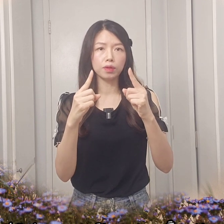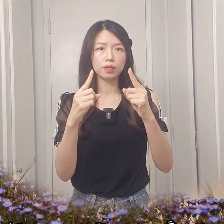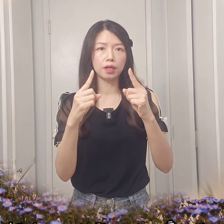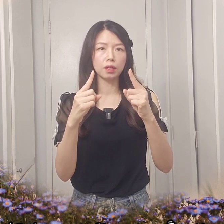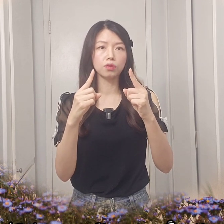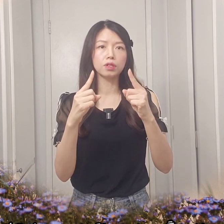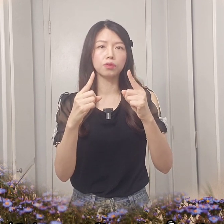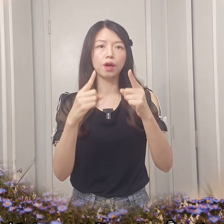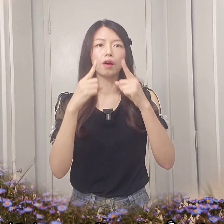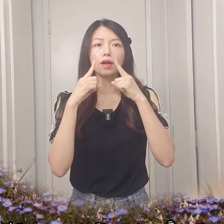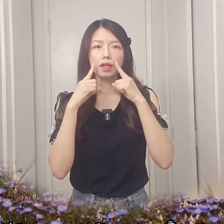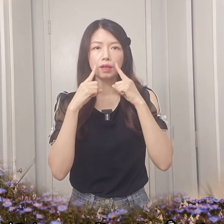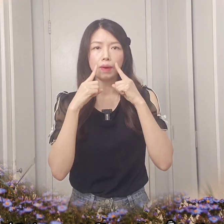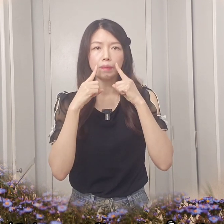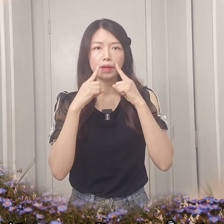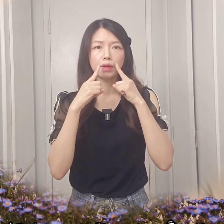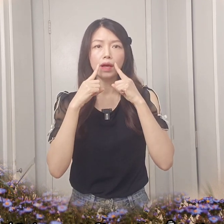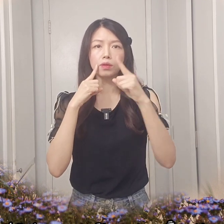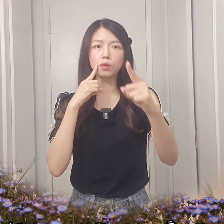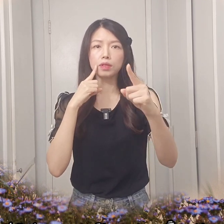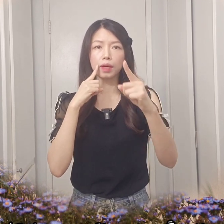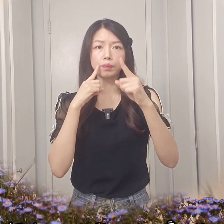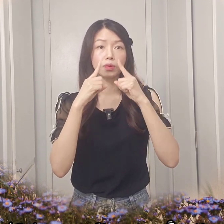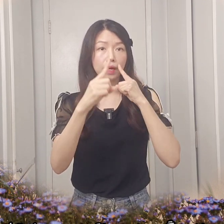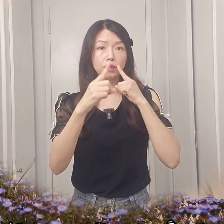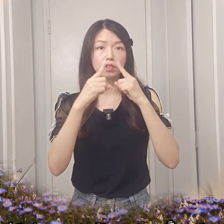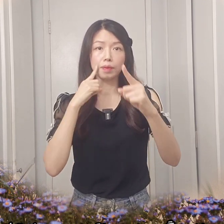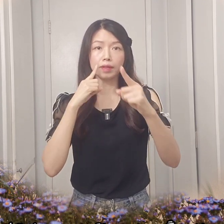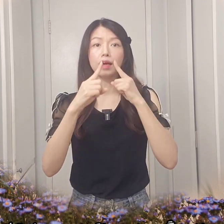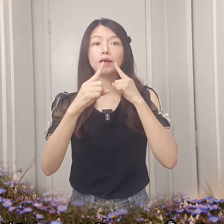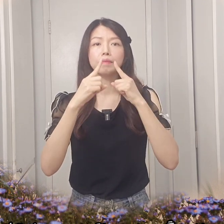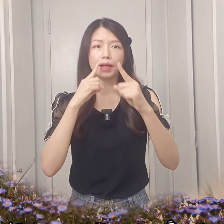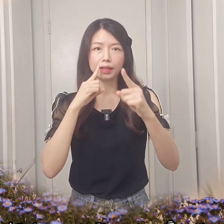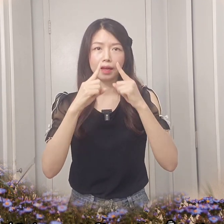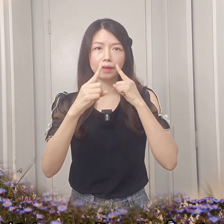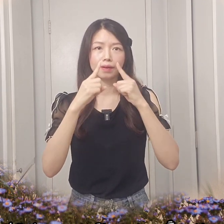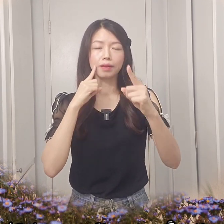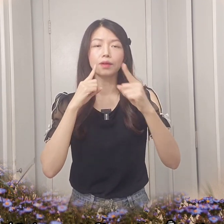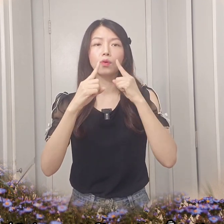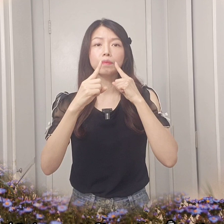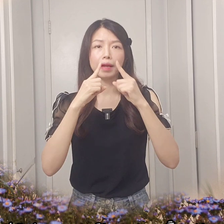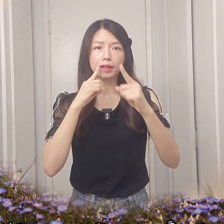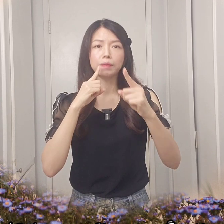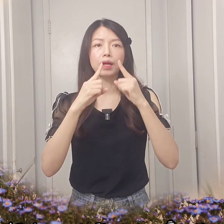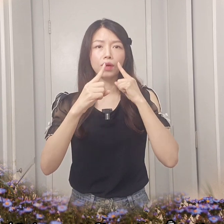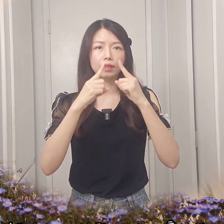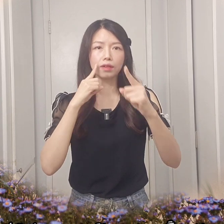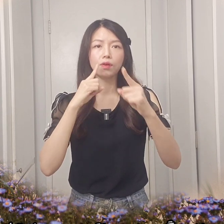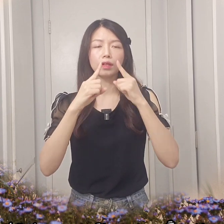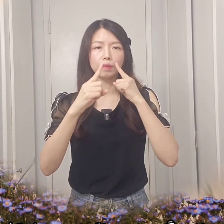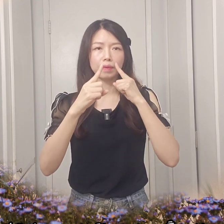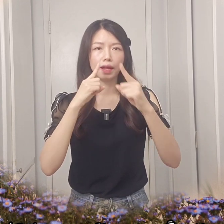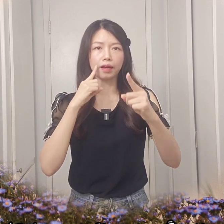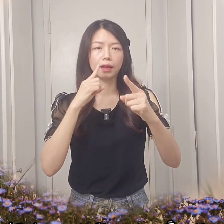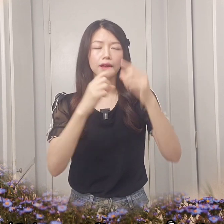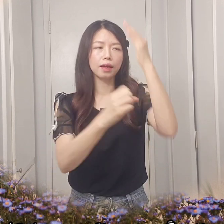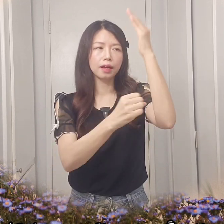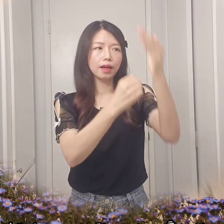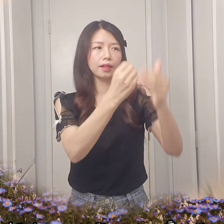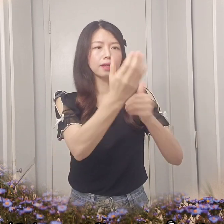마주본 위치에 두시고요. 입 앞에서 한 손씩 앞으로 나가주시면 돼요. 말하다. 혹은 말씀이라고 한 뜻의 수어가